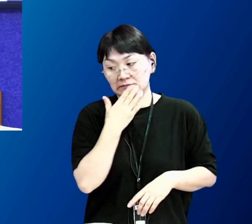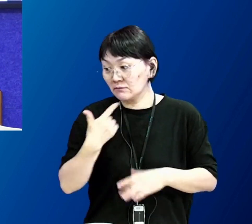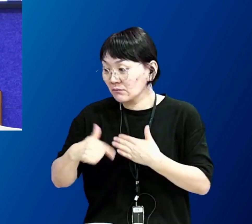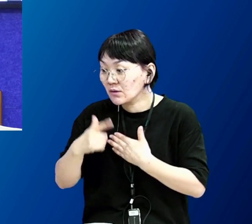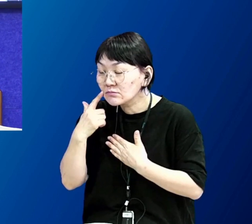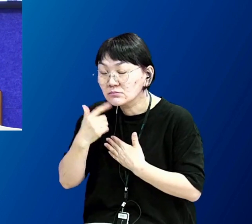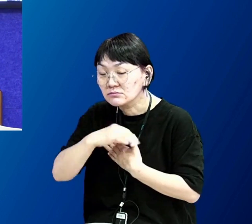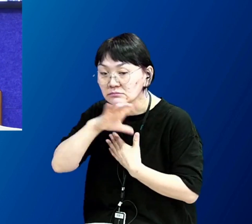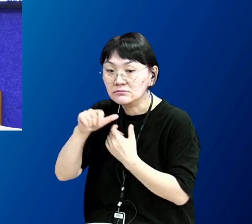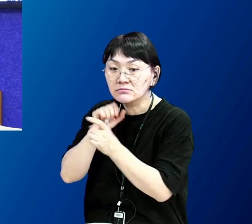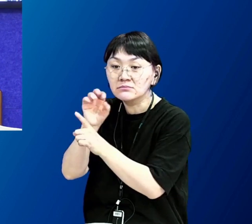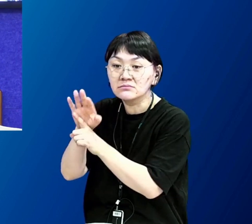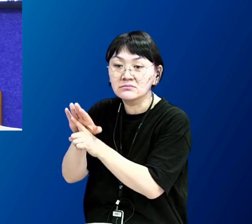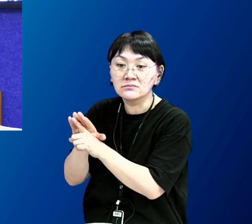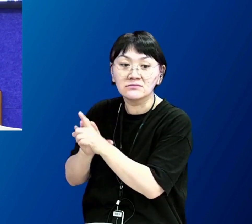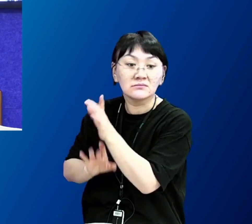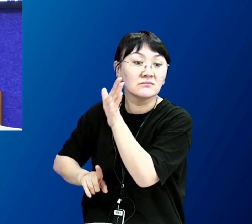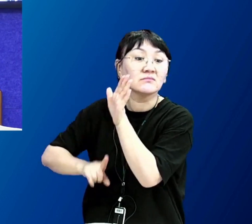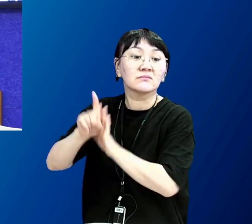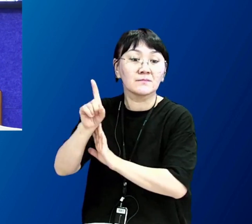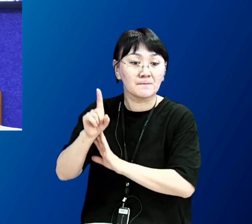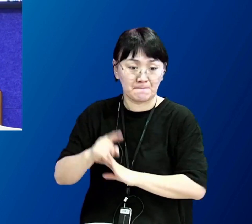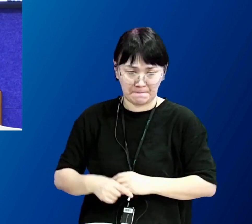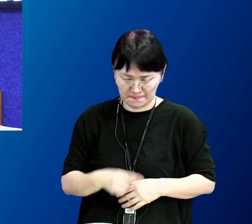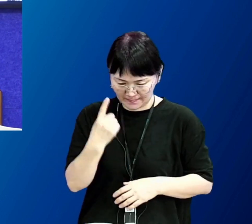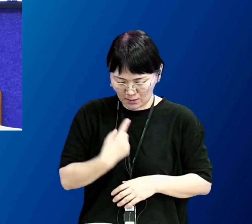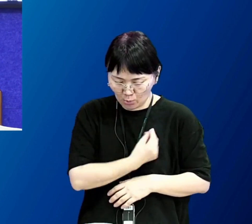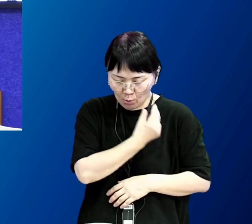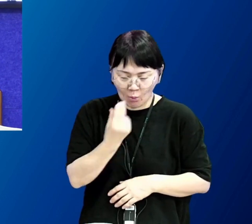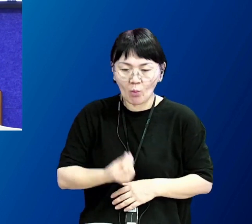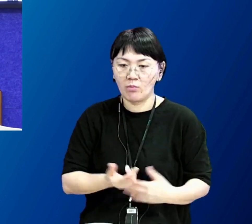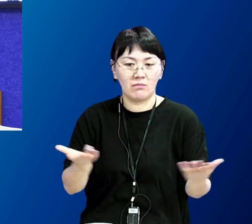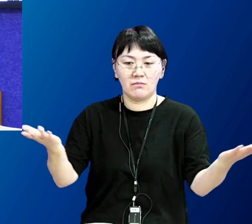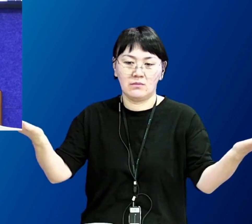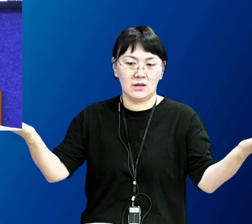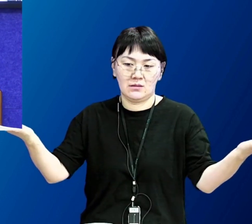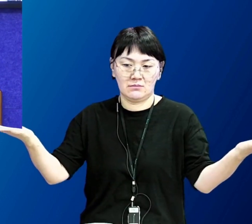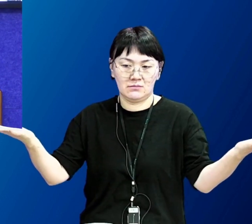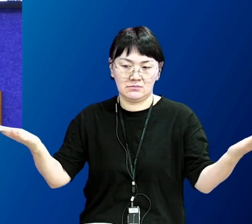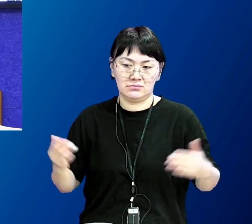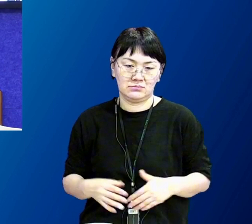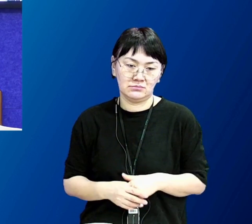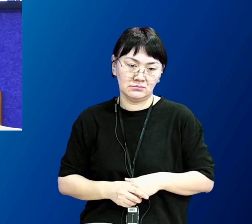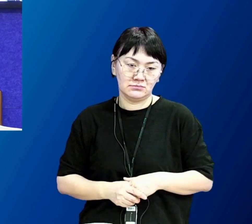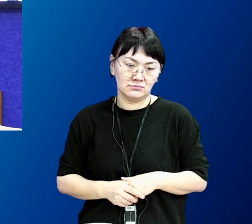эхэлсэн учраас яах вэ? Тэрээр үнэнч байж чадаагүй баг.